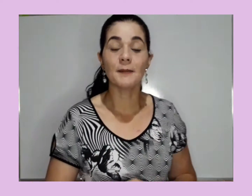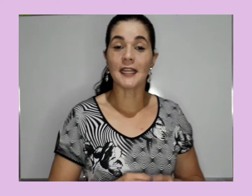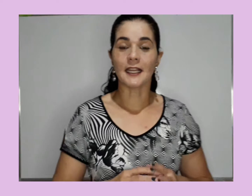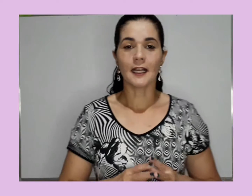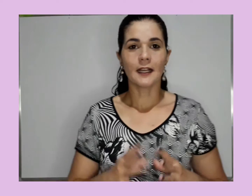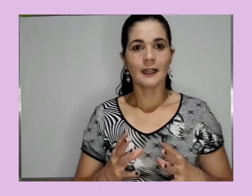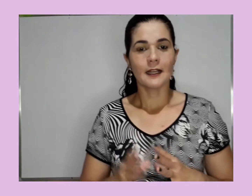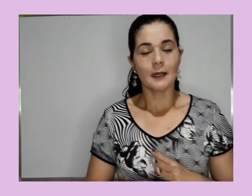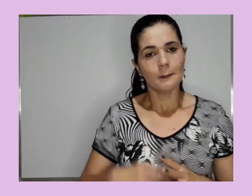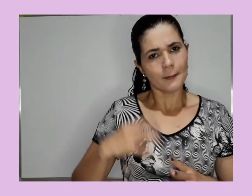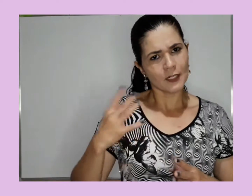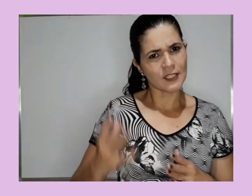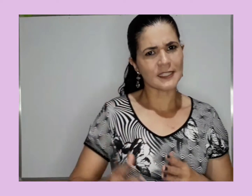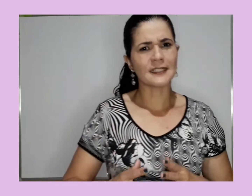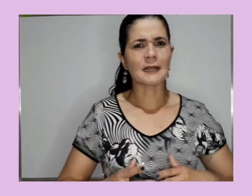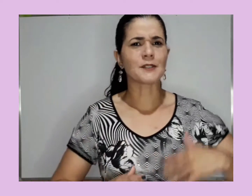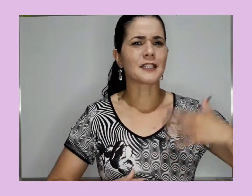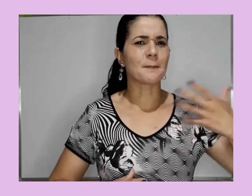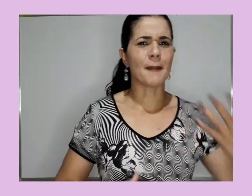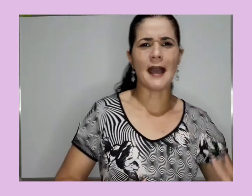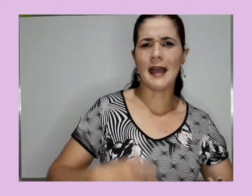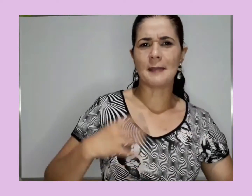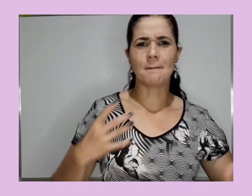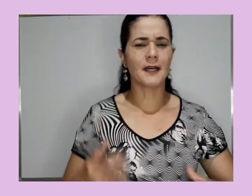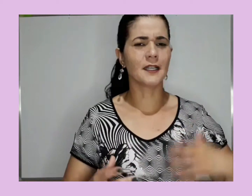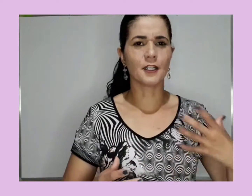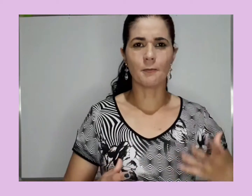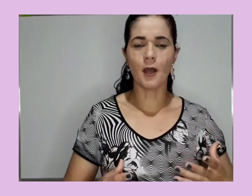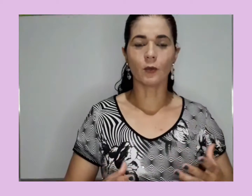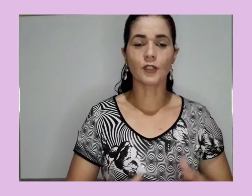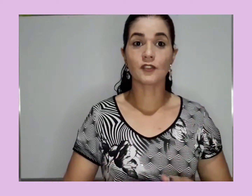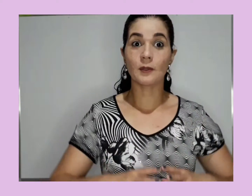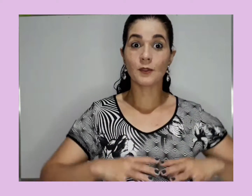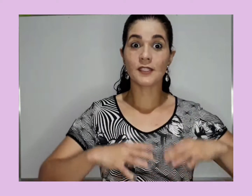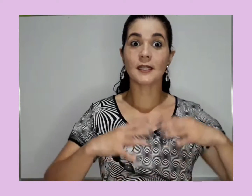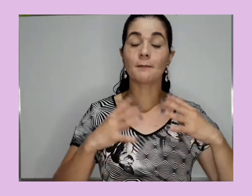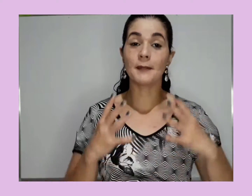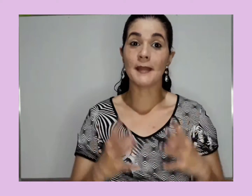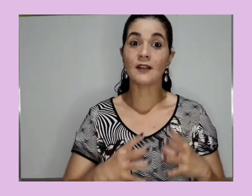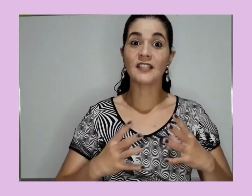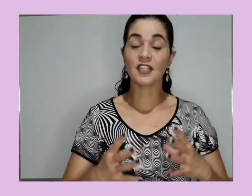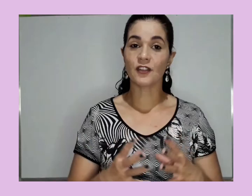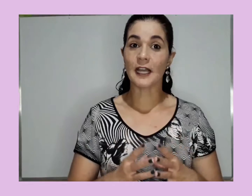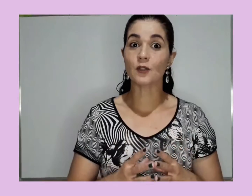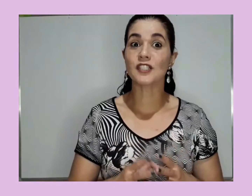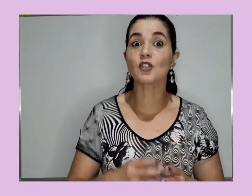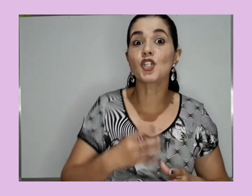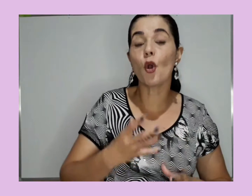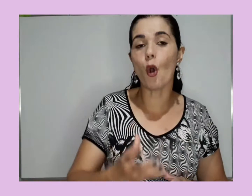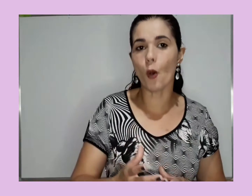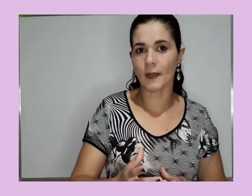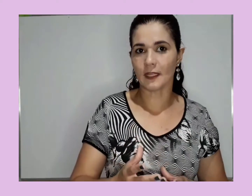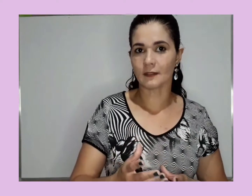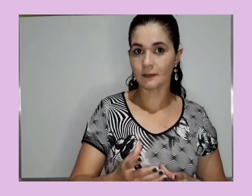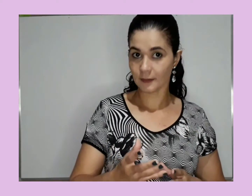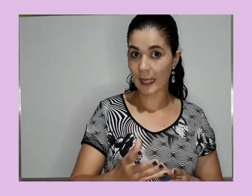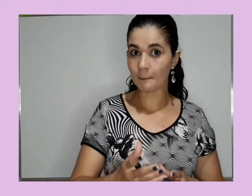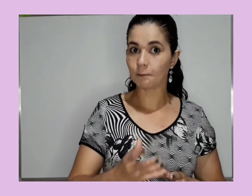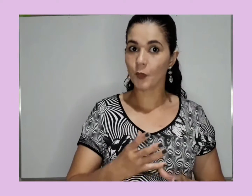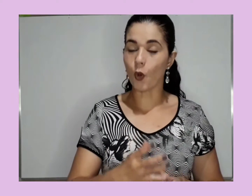Família. Para nós adentrarmos entre pai, mãe, irmão, nós vamos primeiro identificar o sinal de homem, tá?